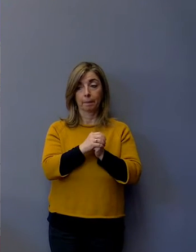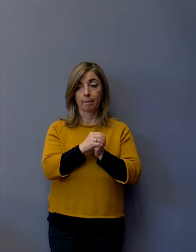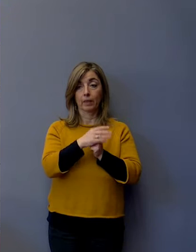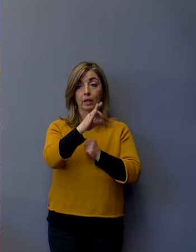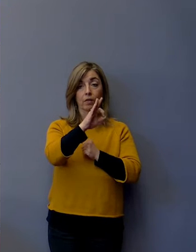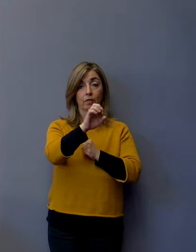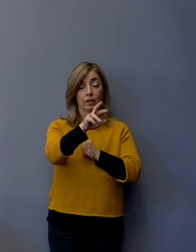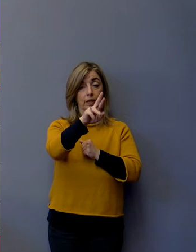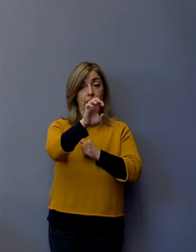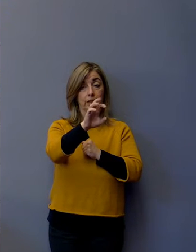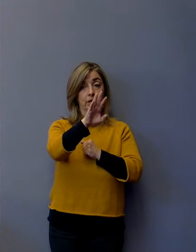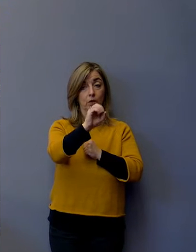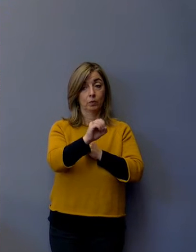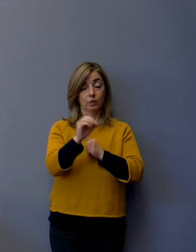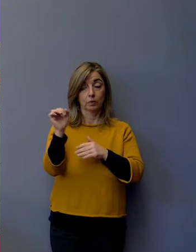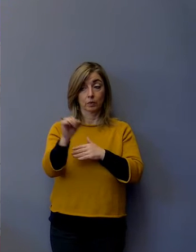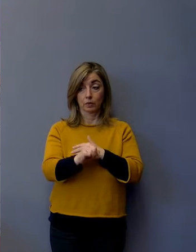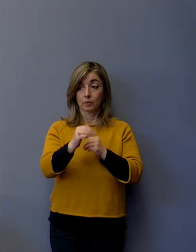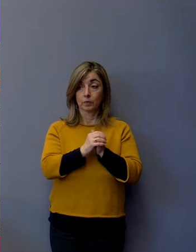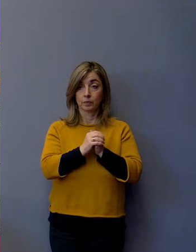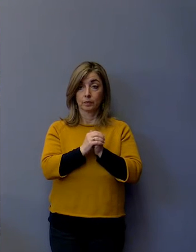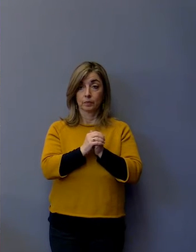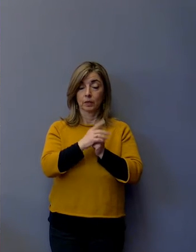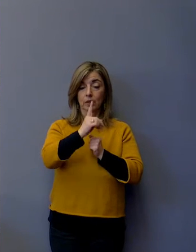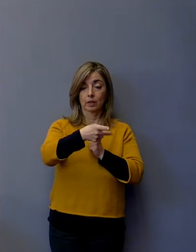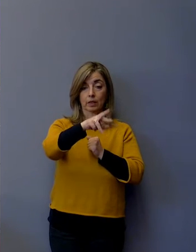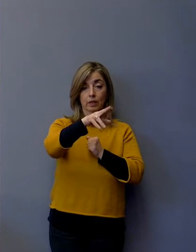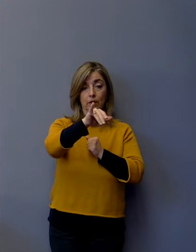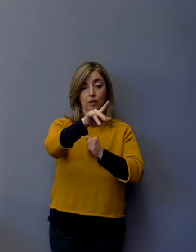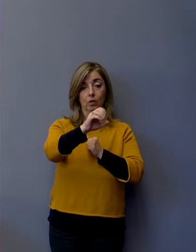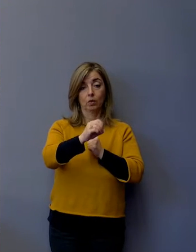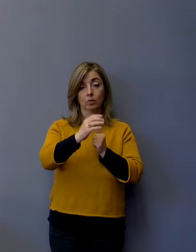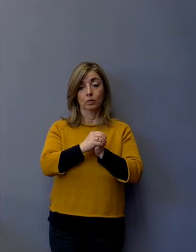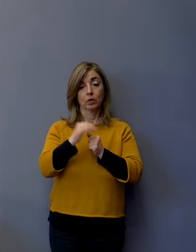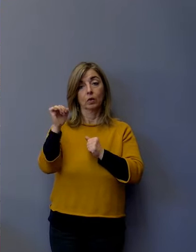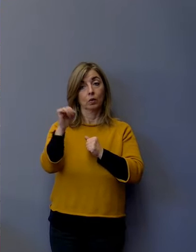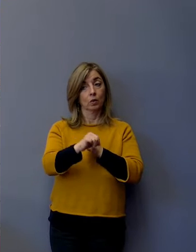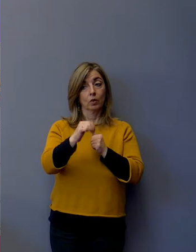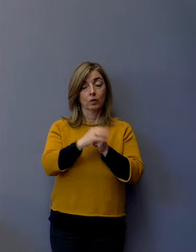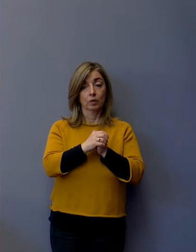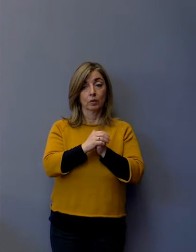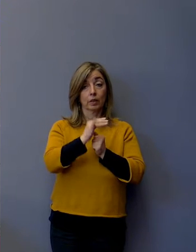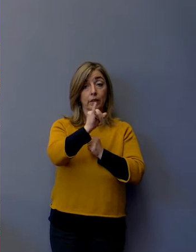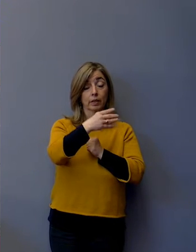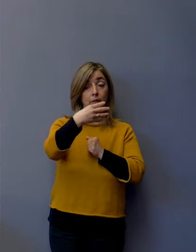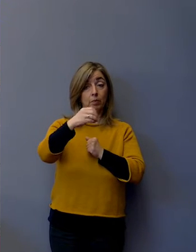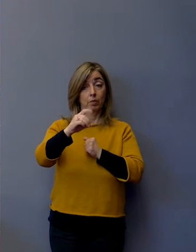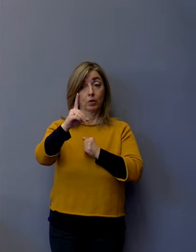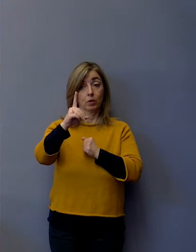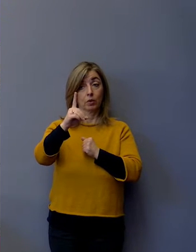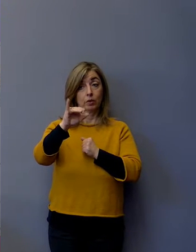ferrero contrario consigliere grillo contrario o scegliere immordino